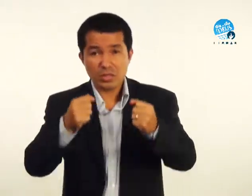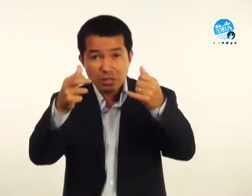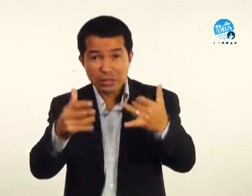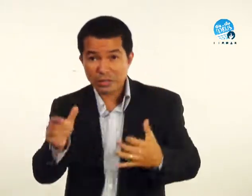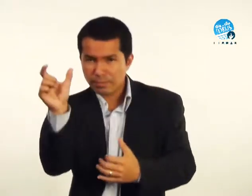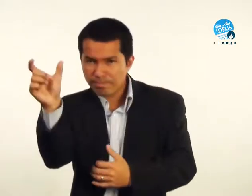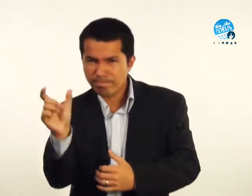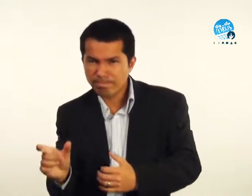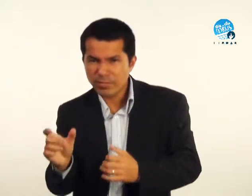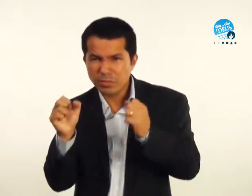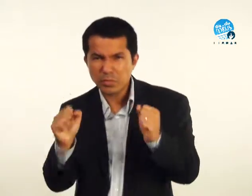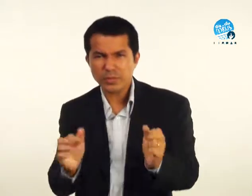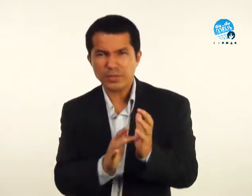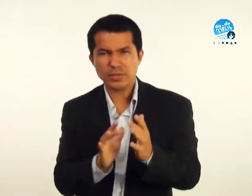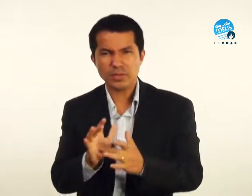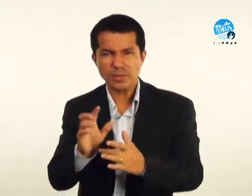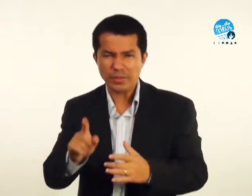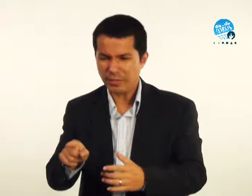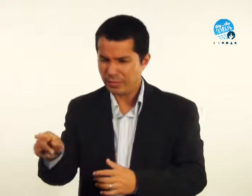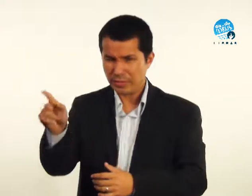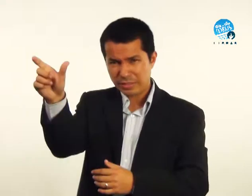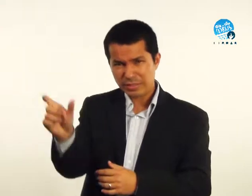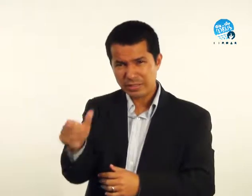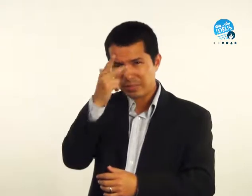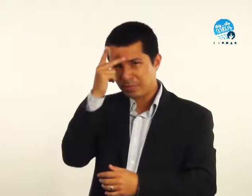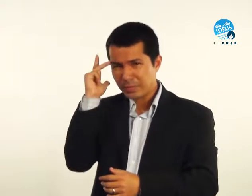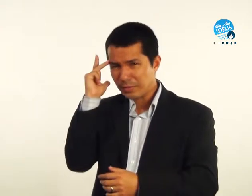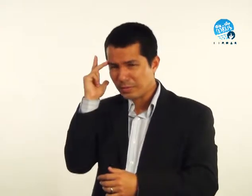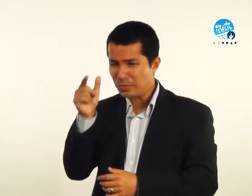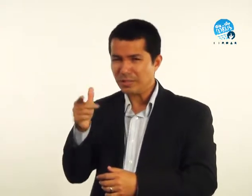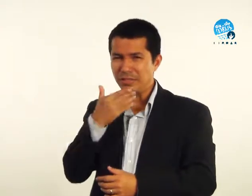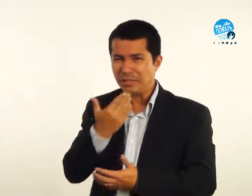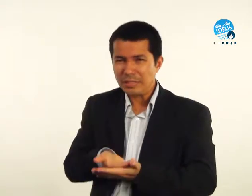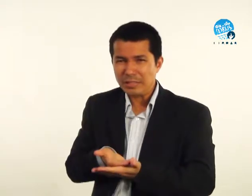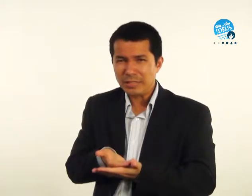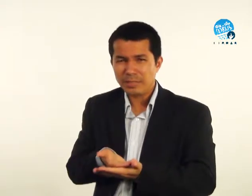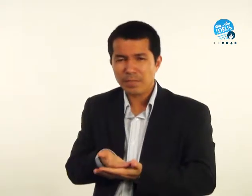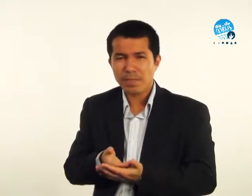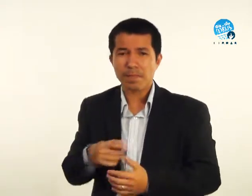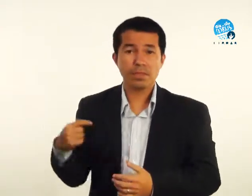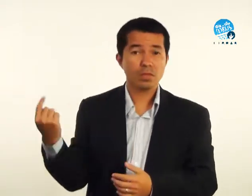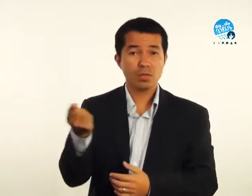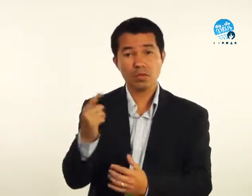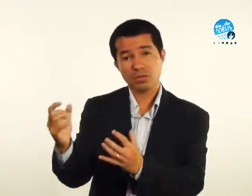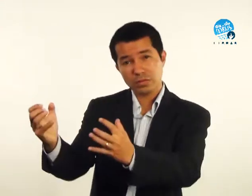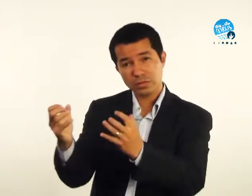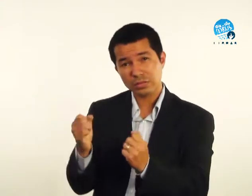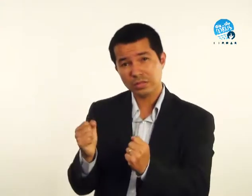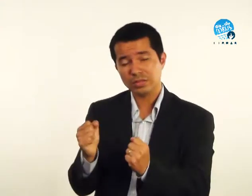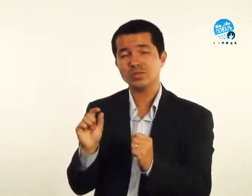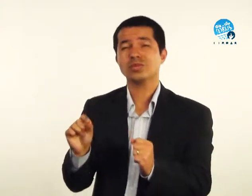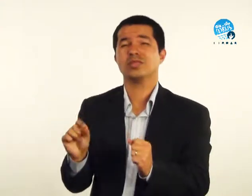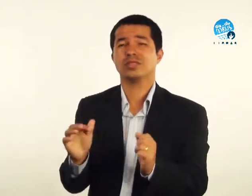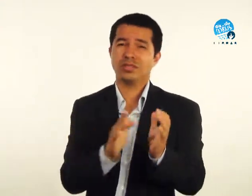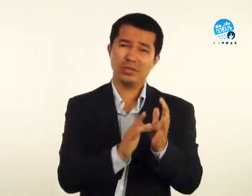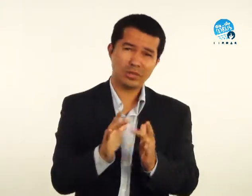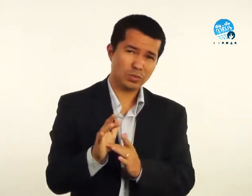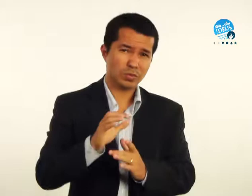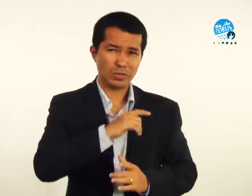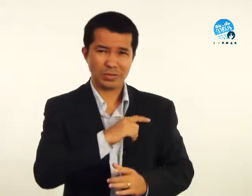mágico, extraordinário, não. Nós estamos falando de uma pessoa tremenda, com quem a gente convive, com quem a gente fala,